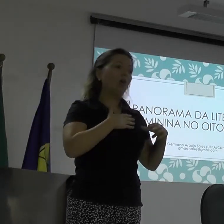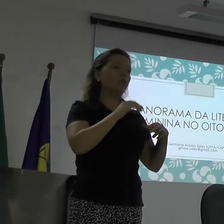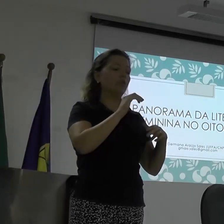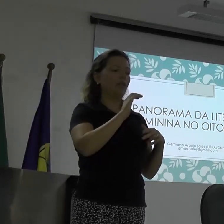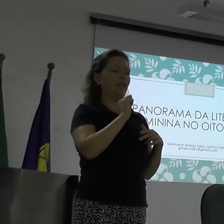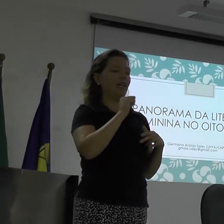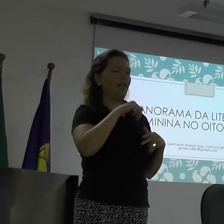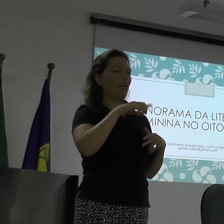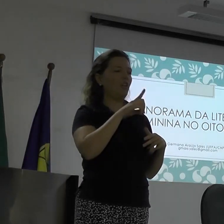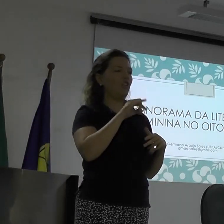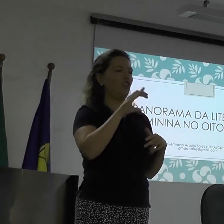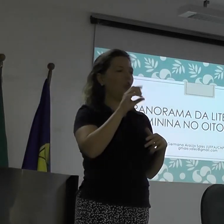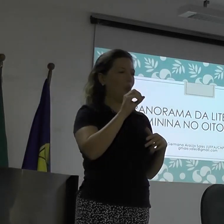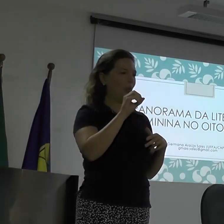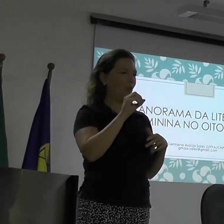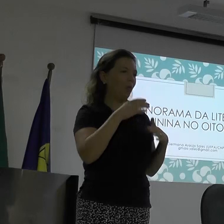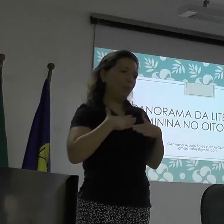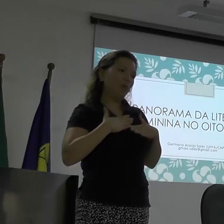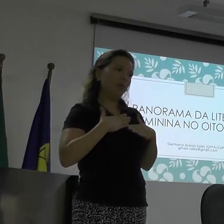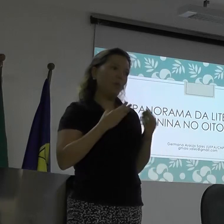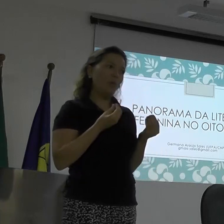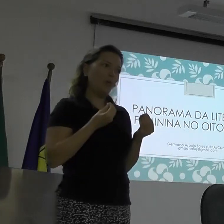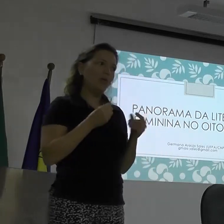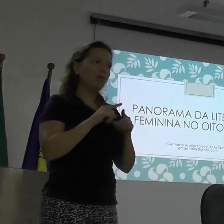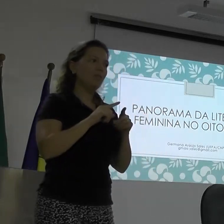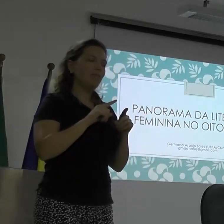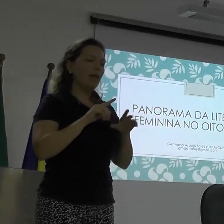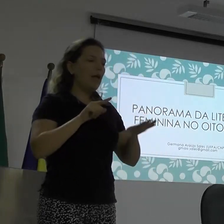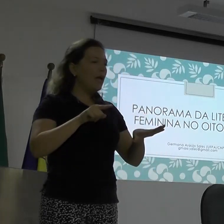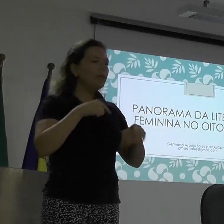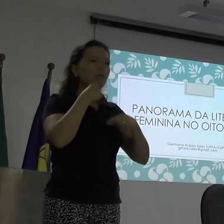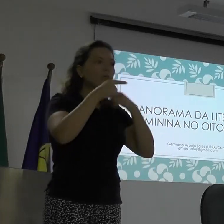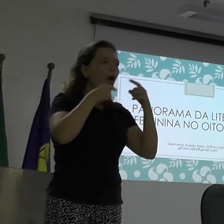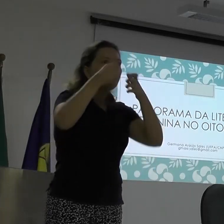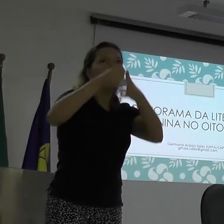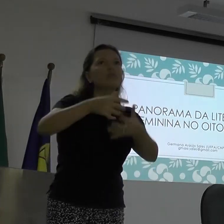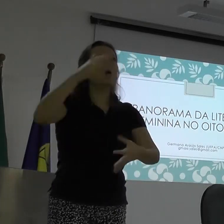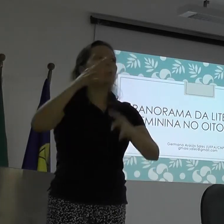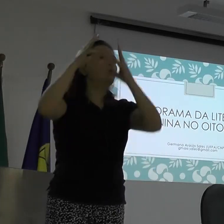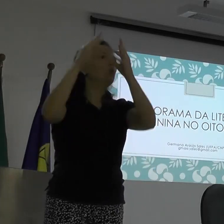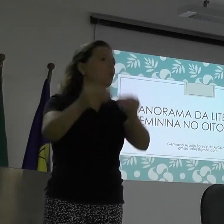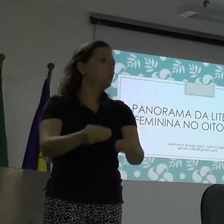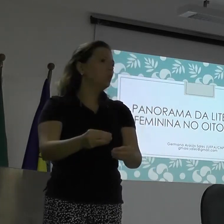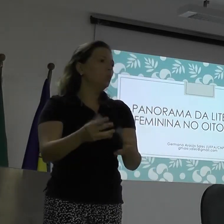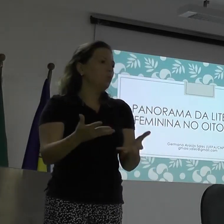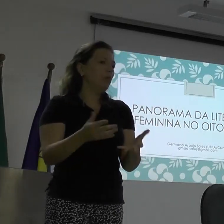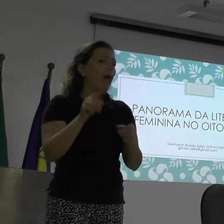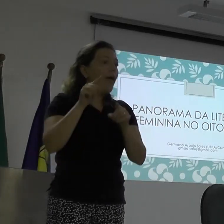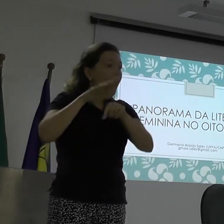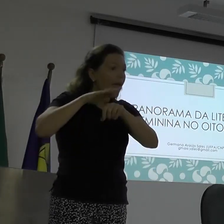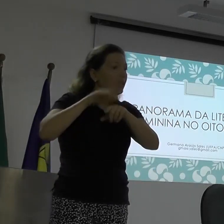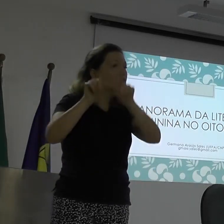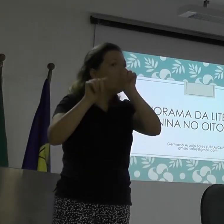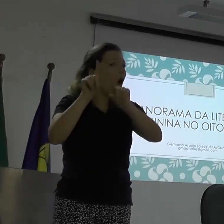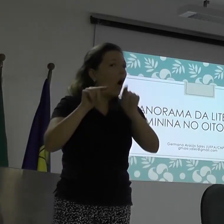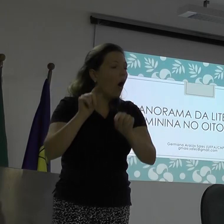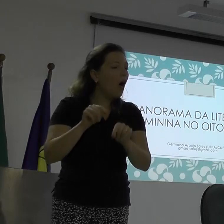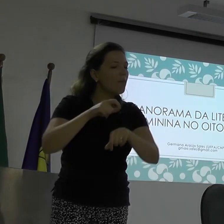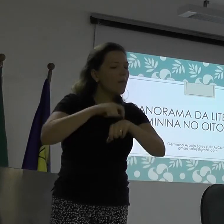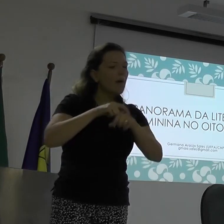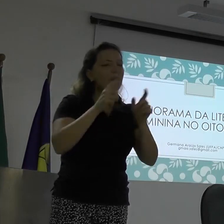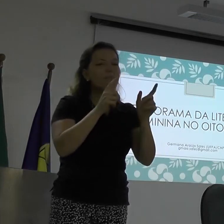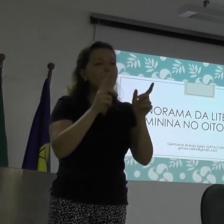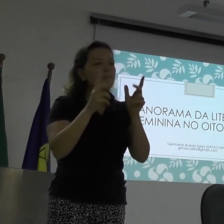do Cândido é um bom livro. Ele não dá conta da totalidade. O Cândido escolhe momentos em que ele